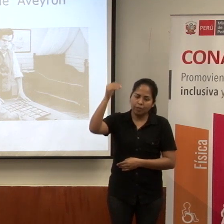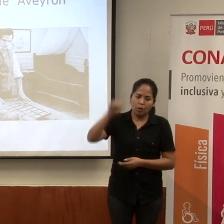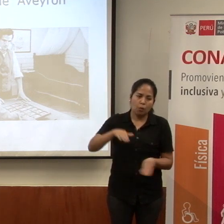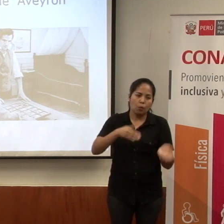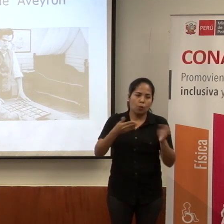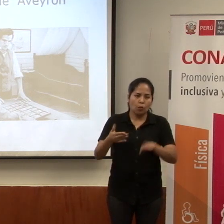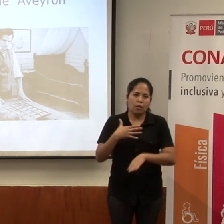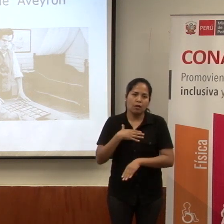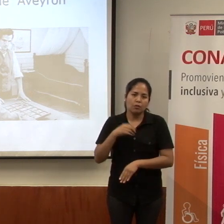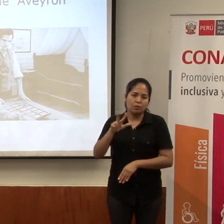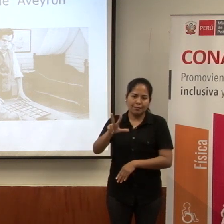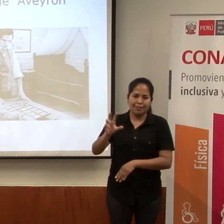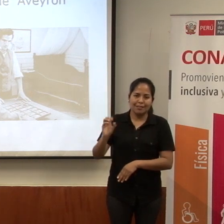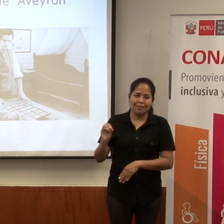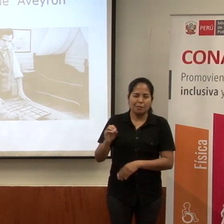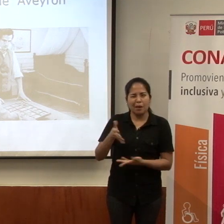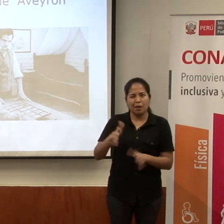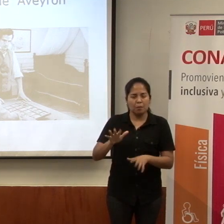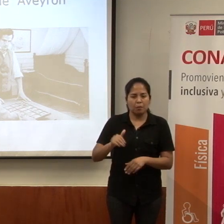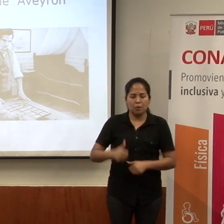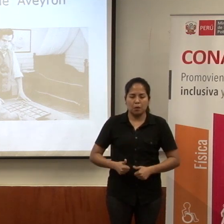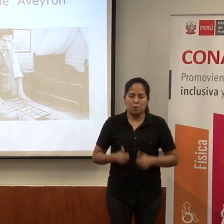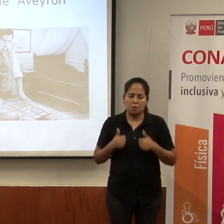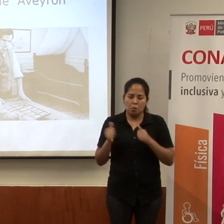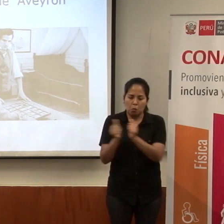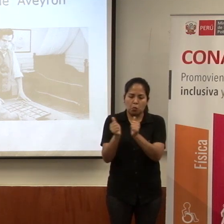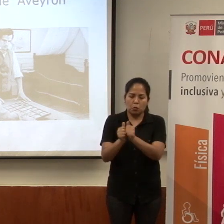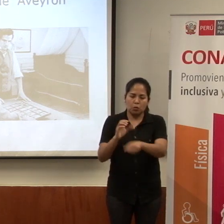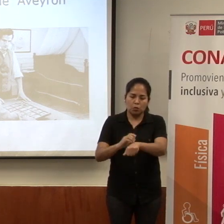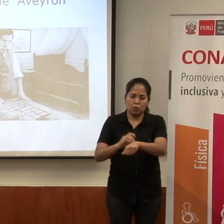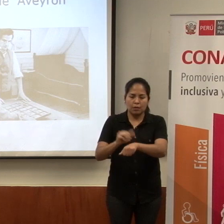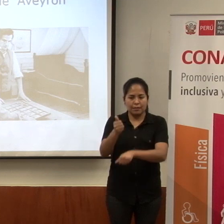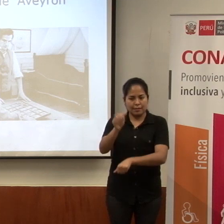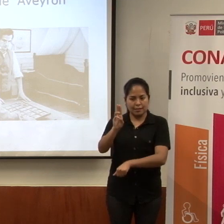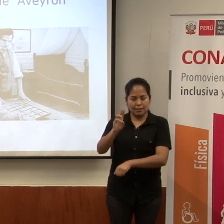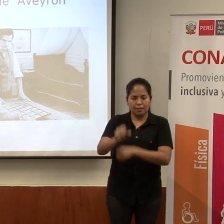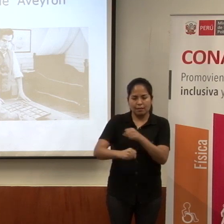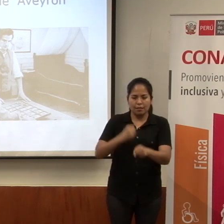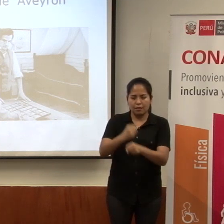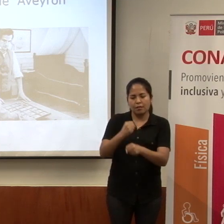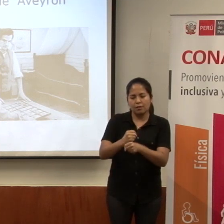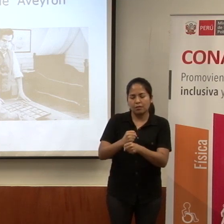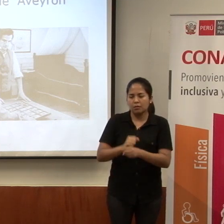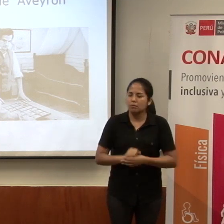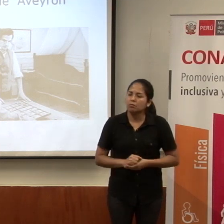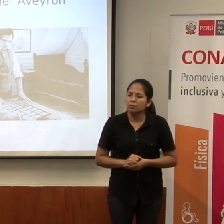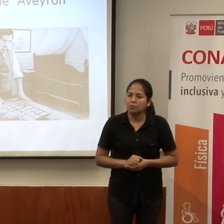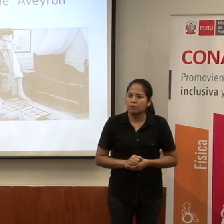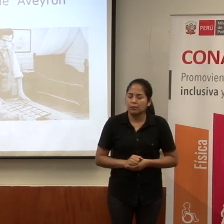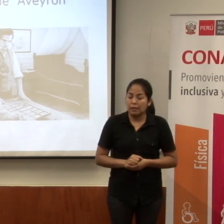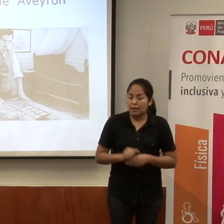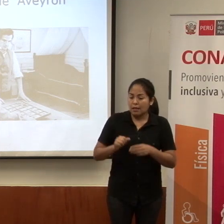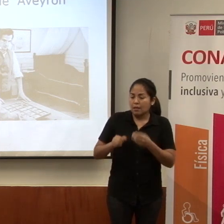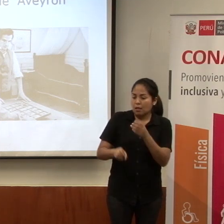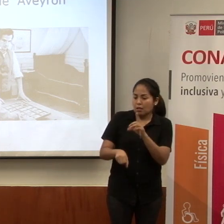falleció este niño. O sea, vivió unos 16 años con él e intentó hacer, primero, que